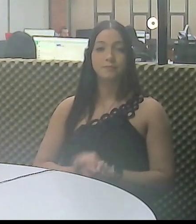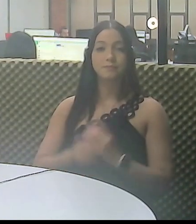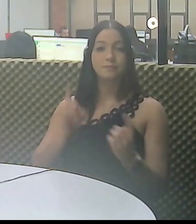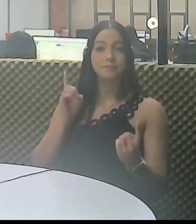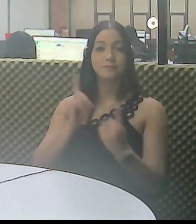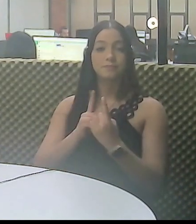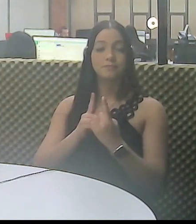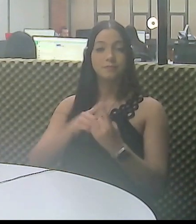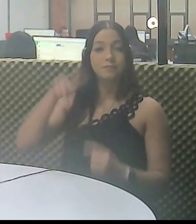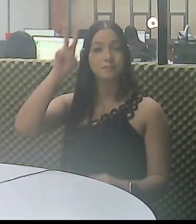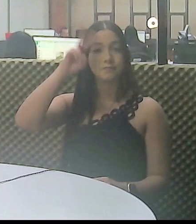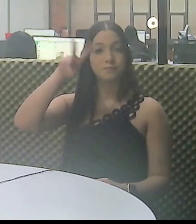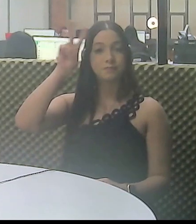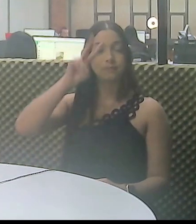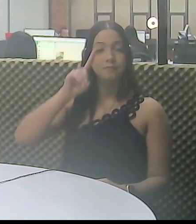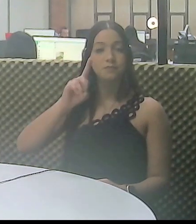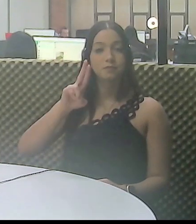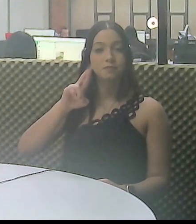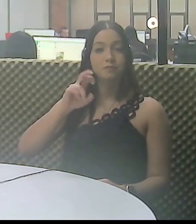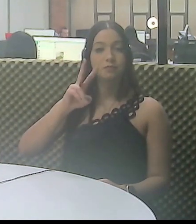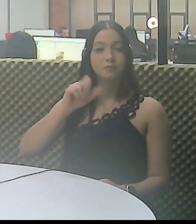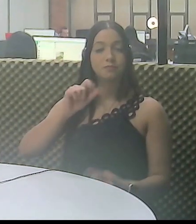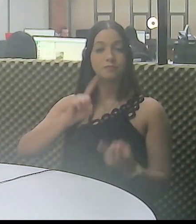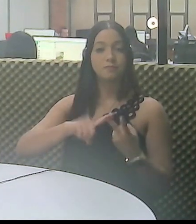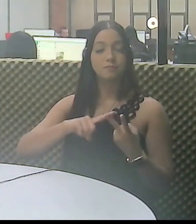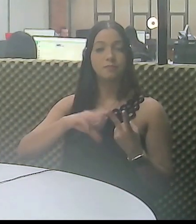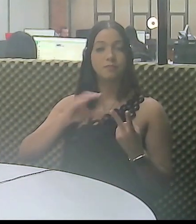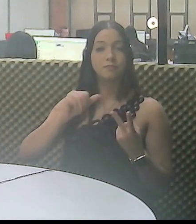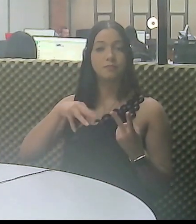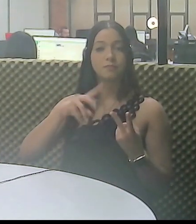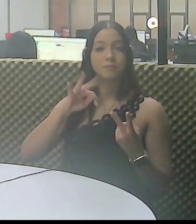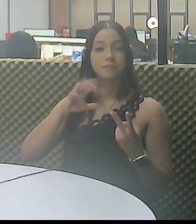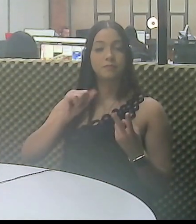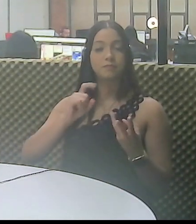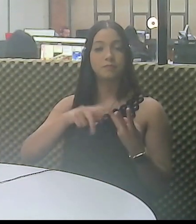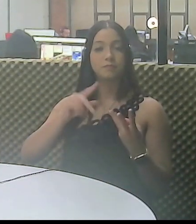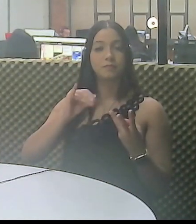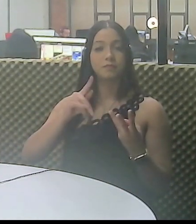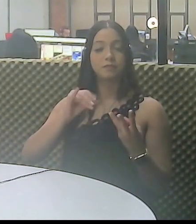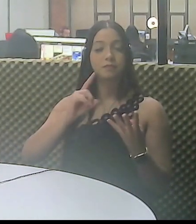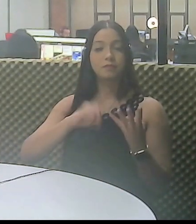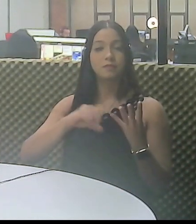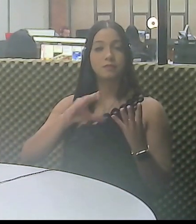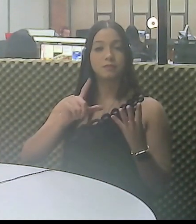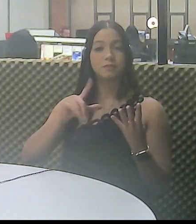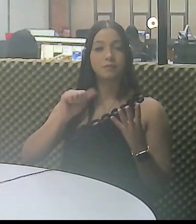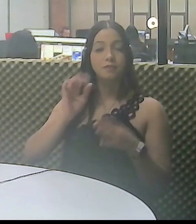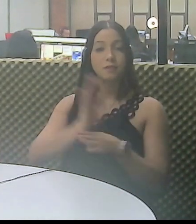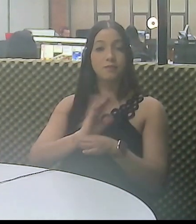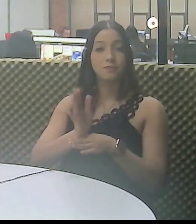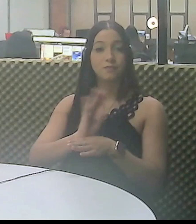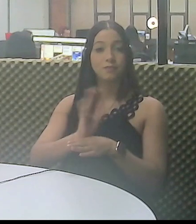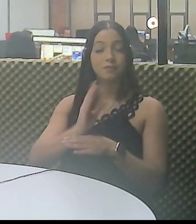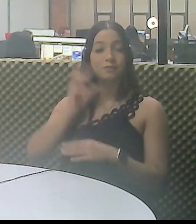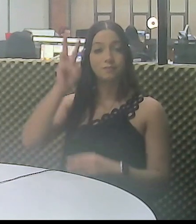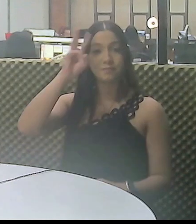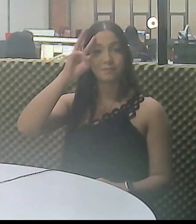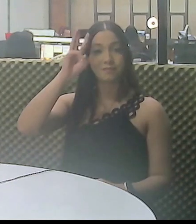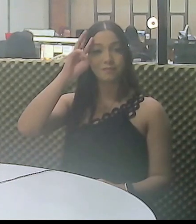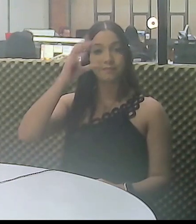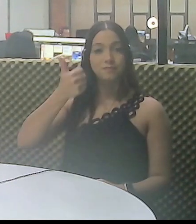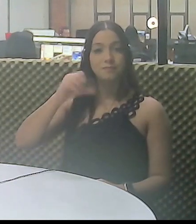encontro das histórias de Durval, Carmita, Kiki e Célia é o destaque da sessão de cinema desta terça-feira,